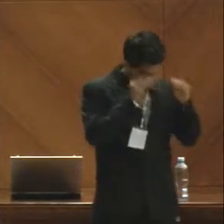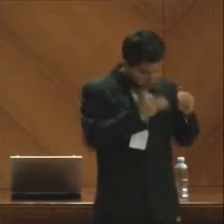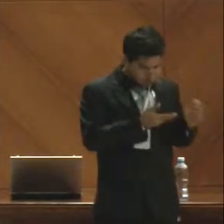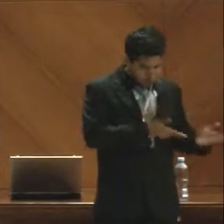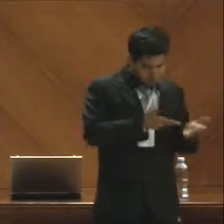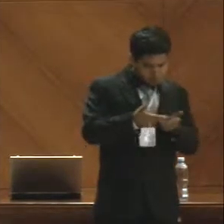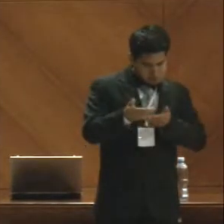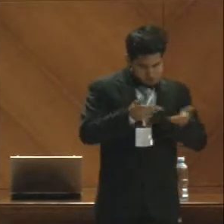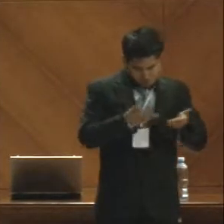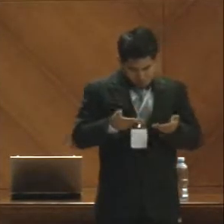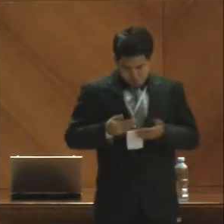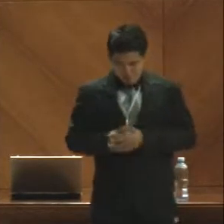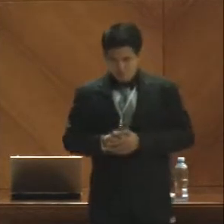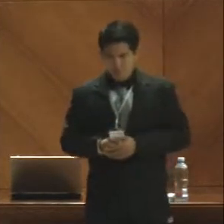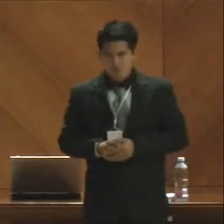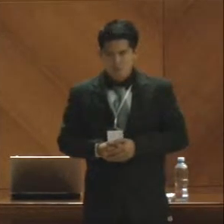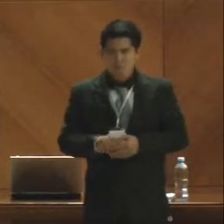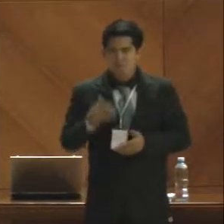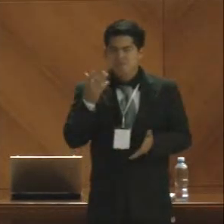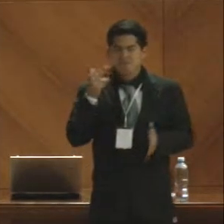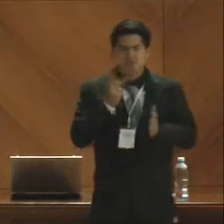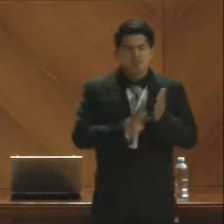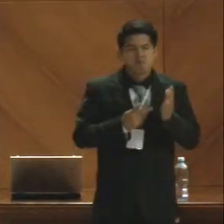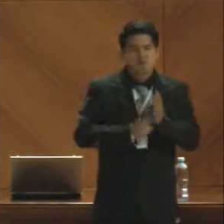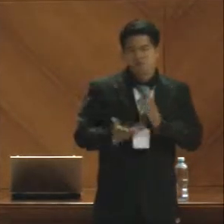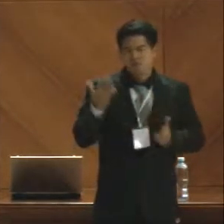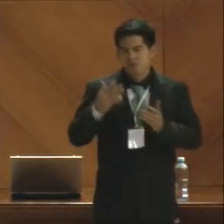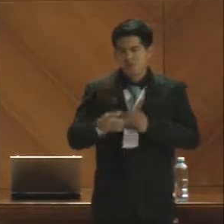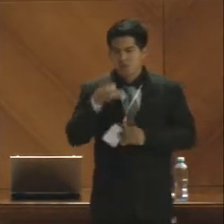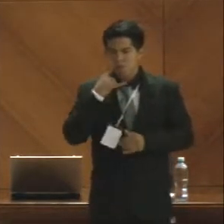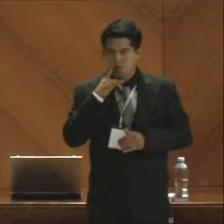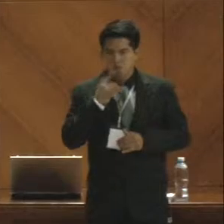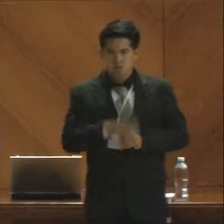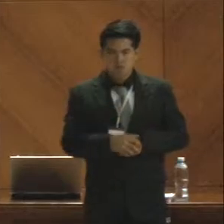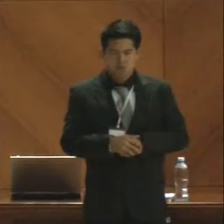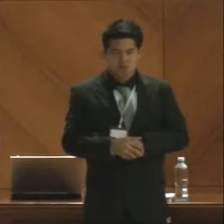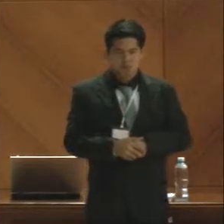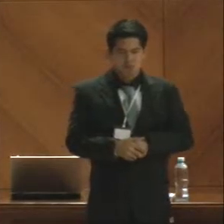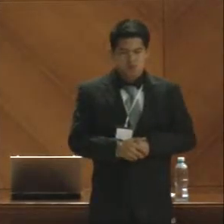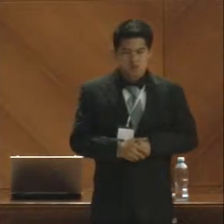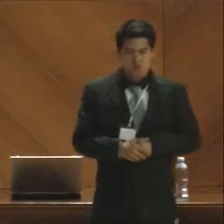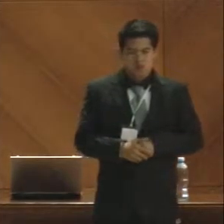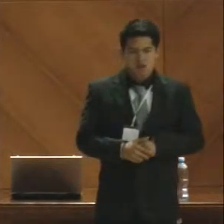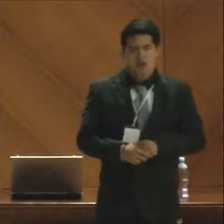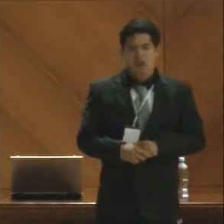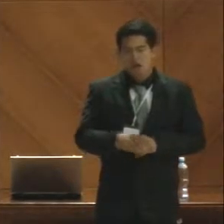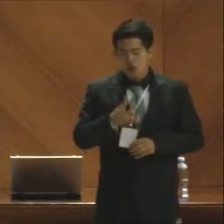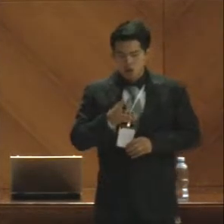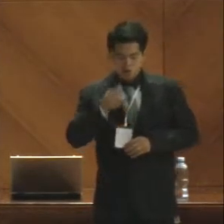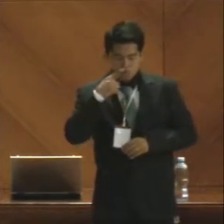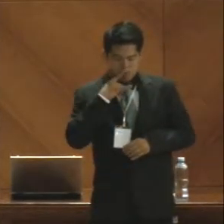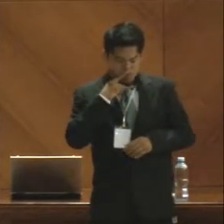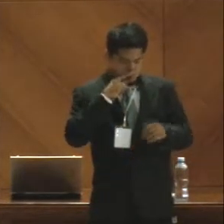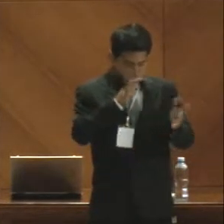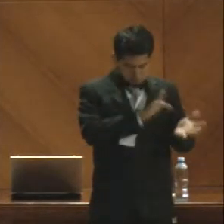Ahora, ¿qué pasa si un niño coge un CD de software propietario educativo para aprender matemáticas